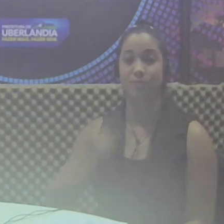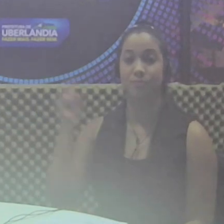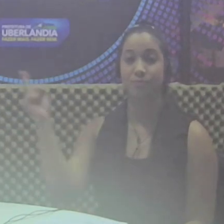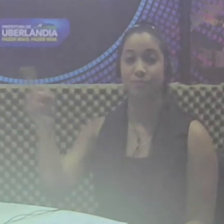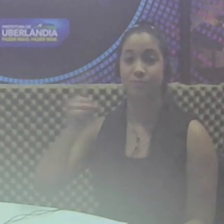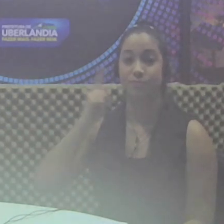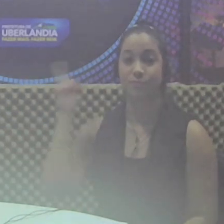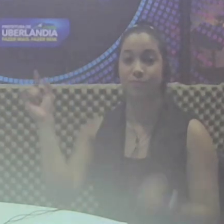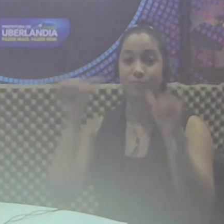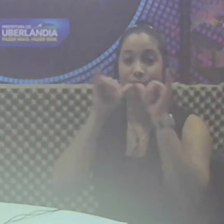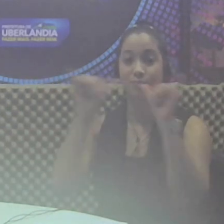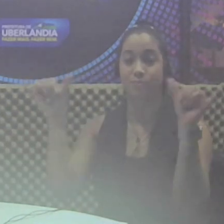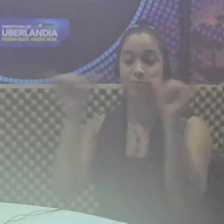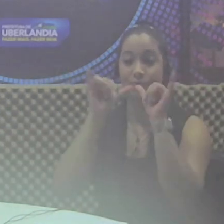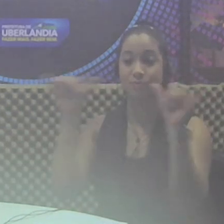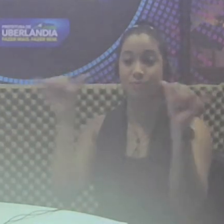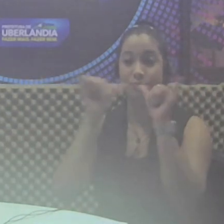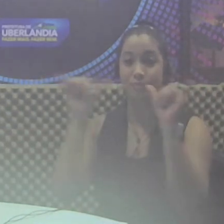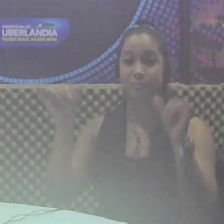Giro de